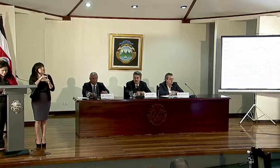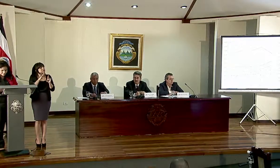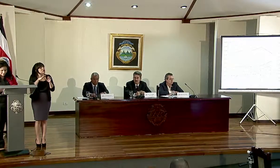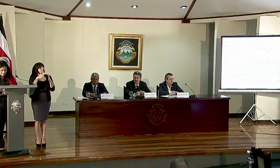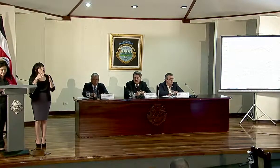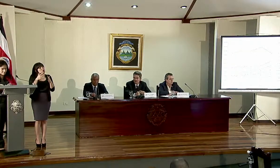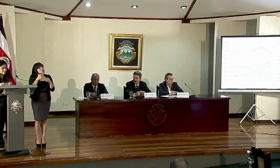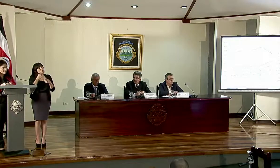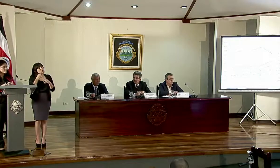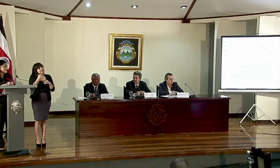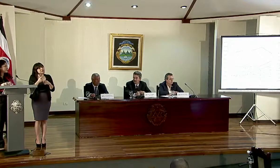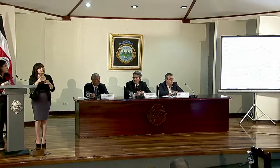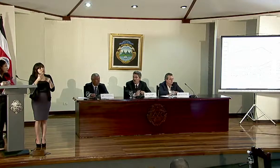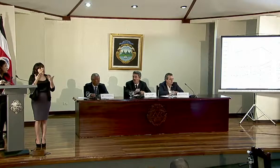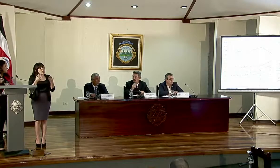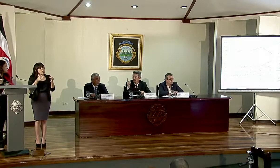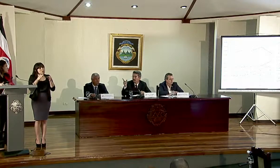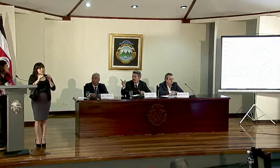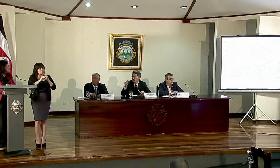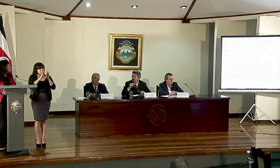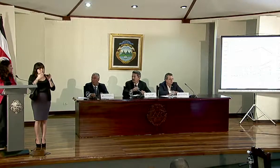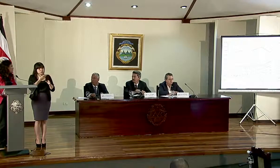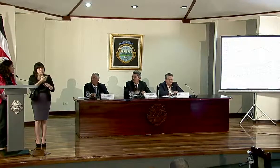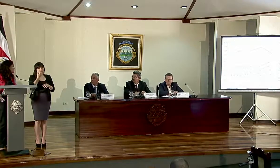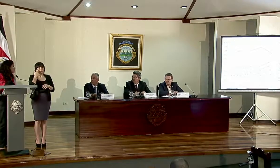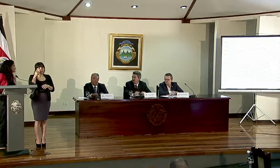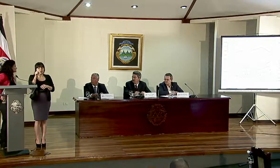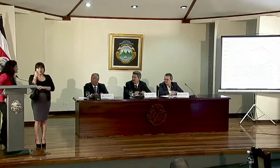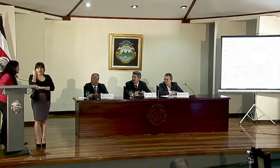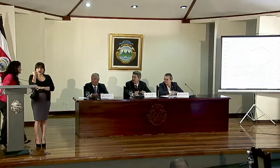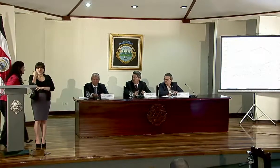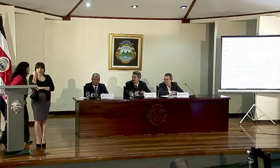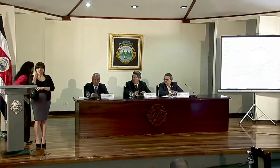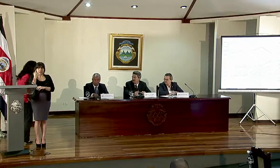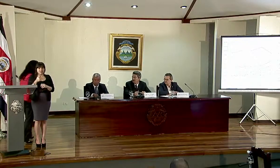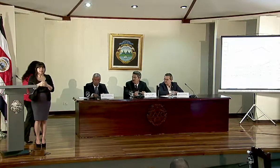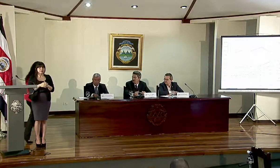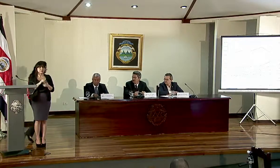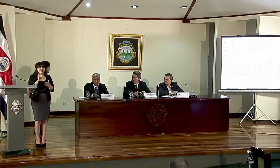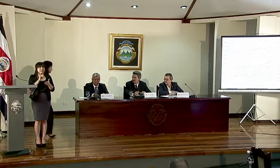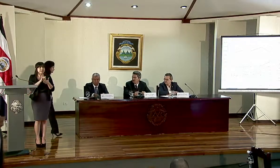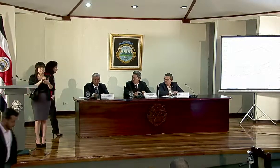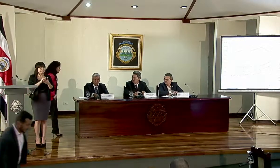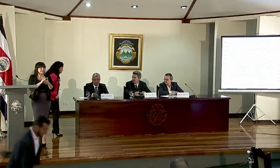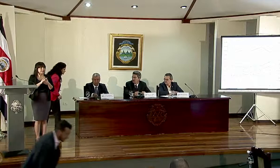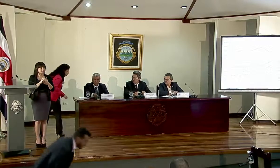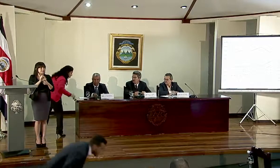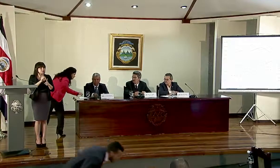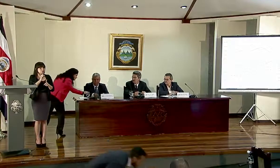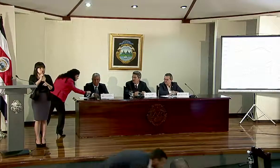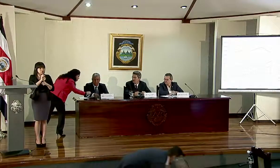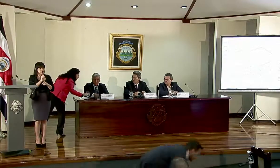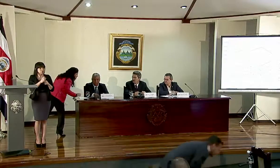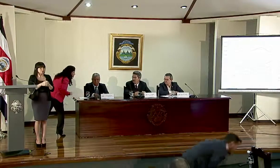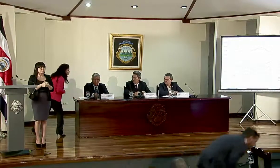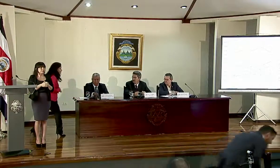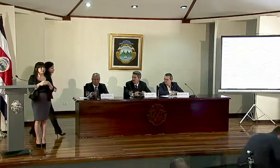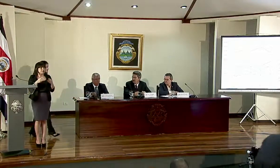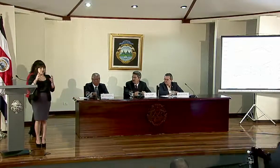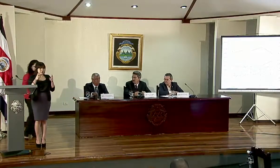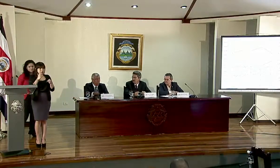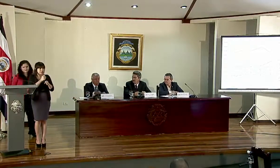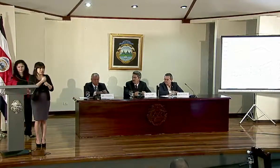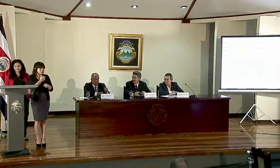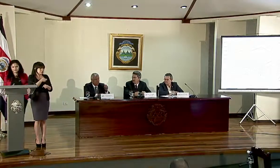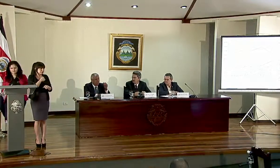lo descifra? ¿Cómo lo traduce usted para entender de esta situación en materia laboral,